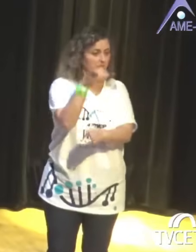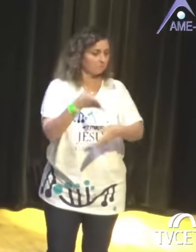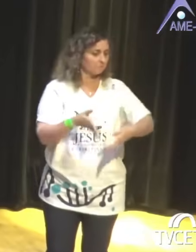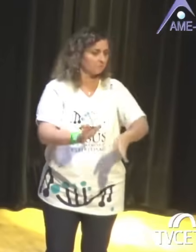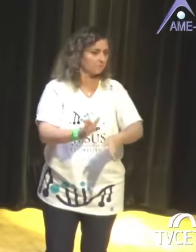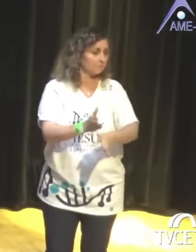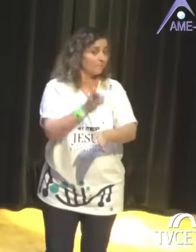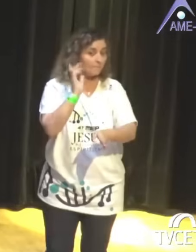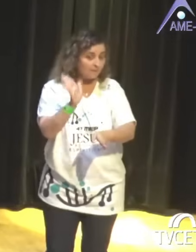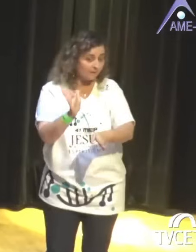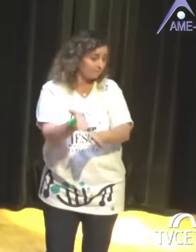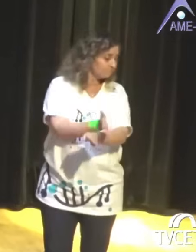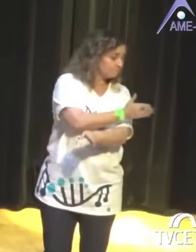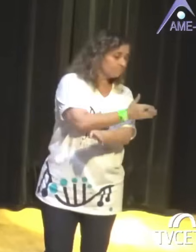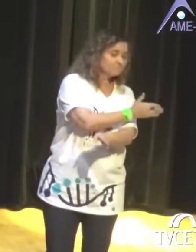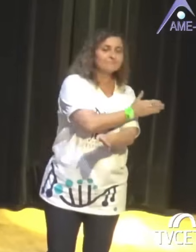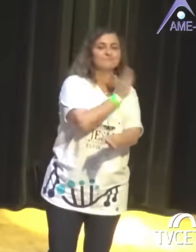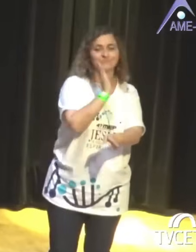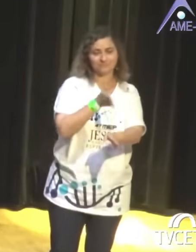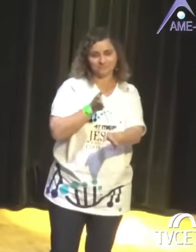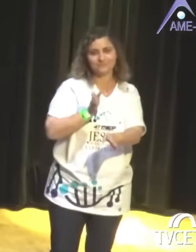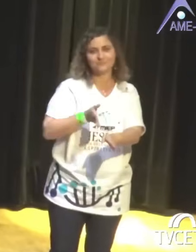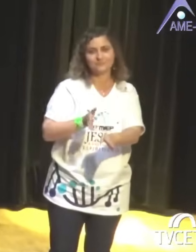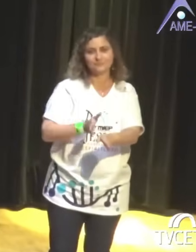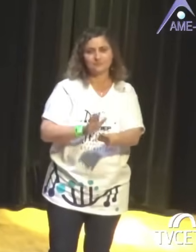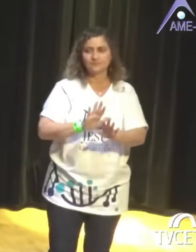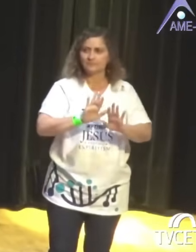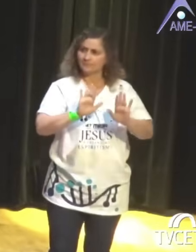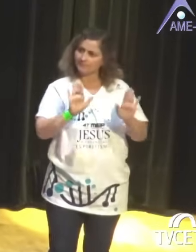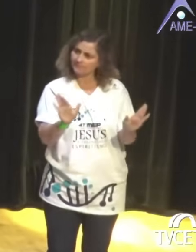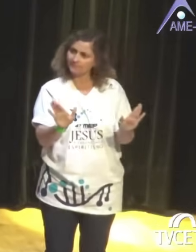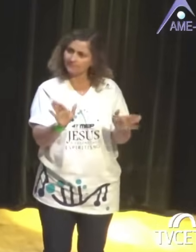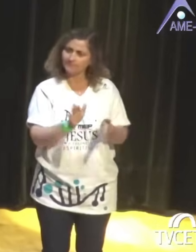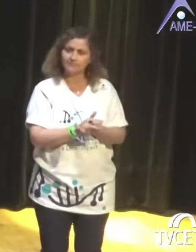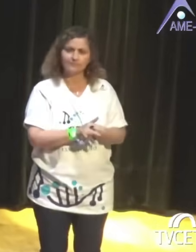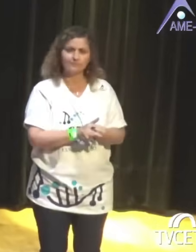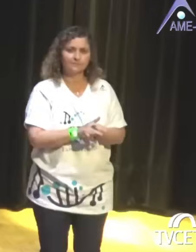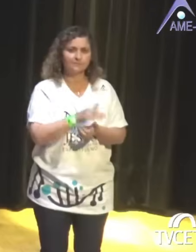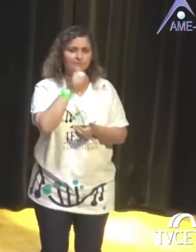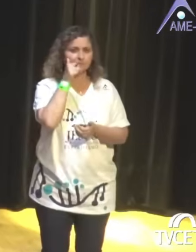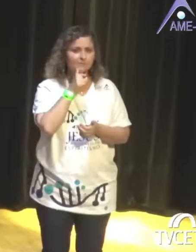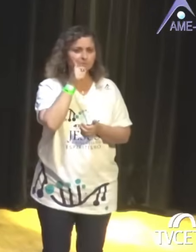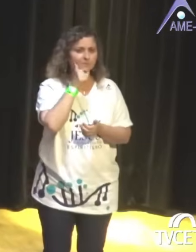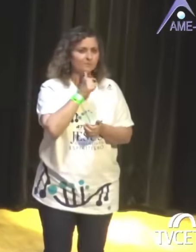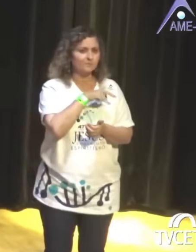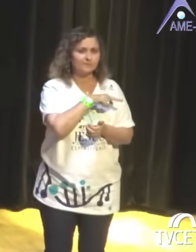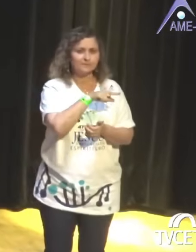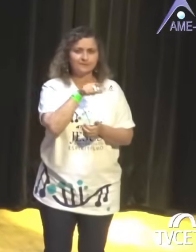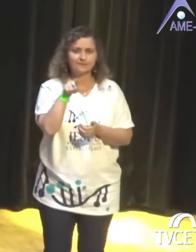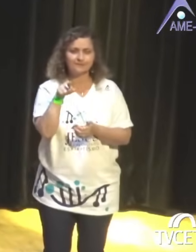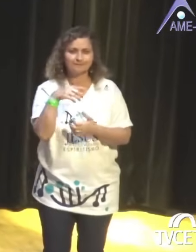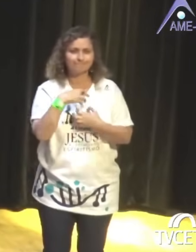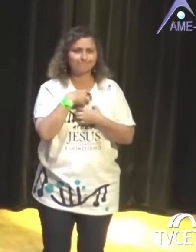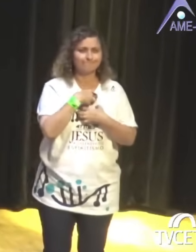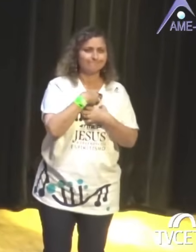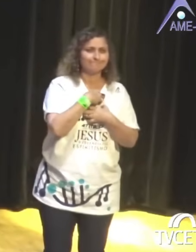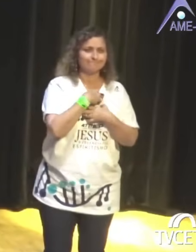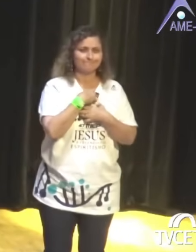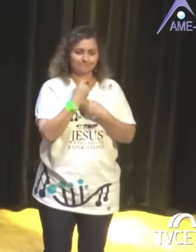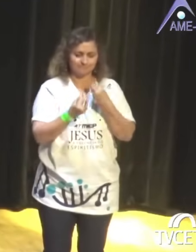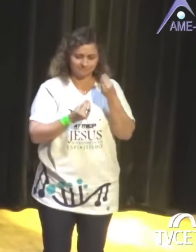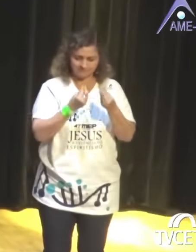do seu nascimento o que pras mulheres não deixa de ser algo assim Muito desconfortável porque se elas